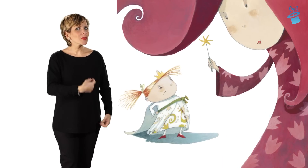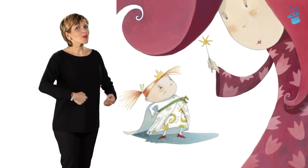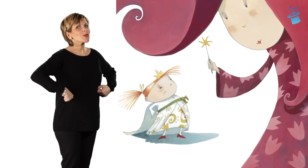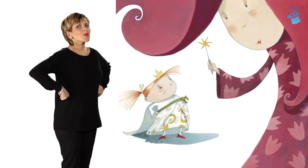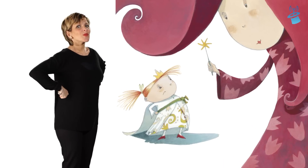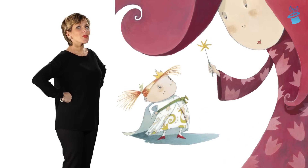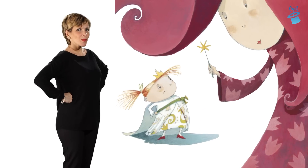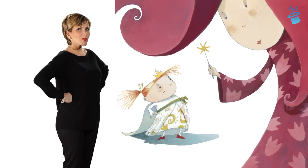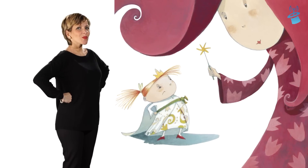me?